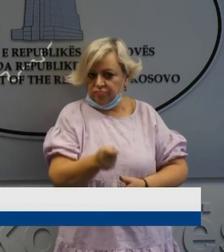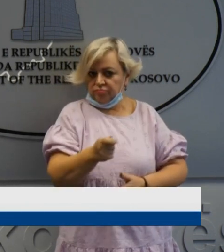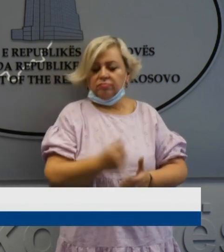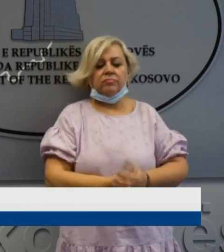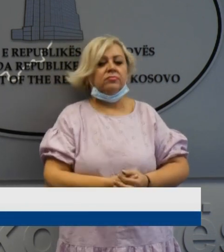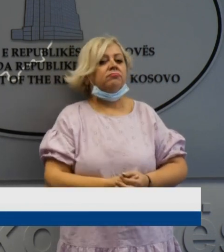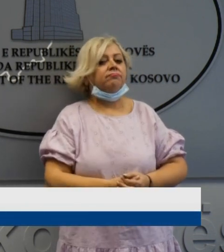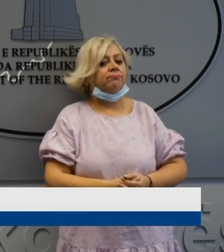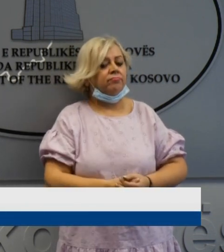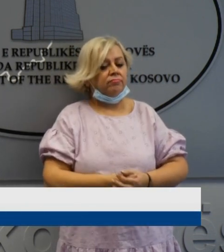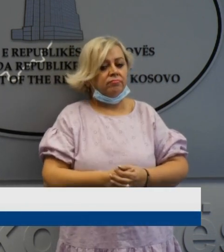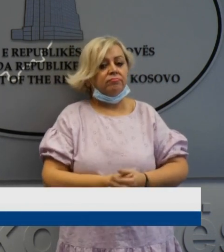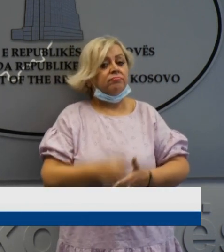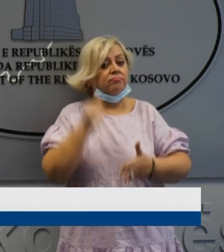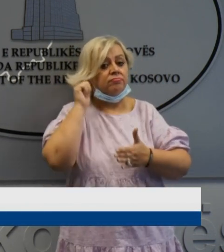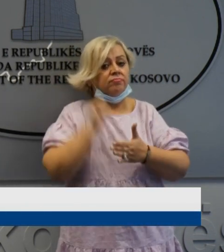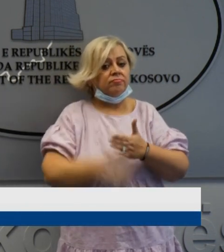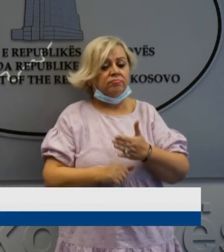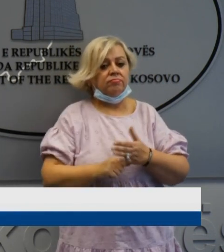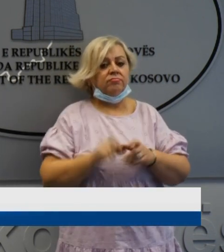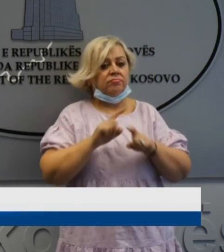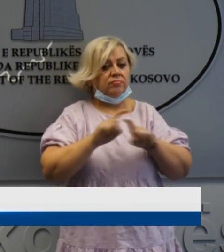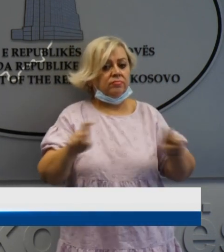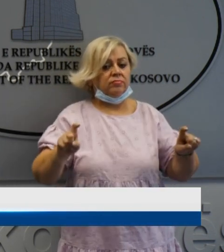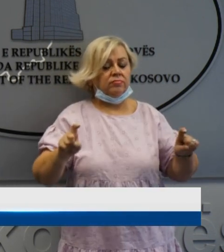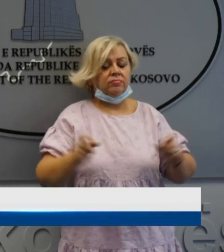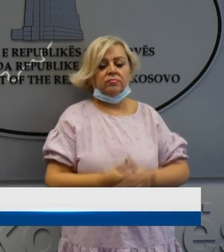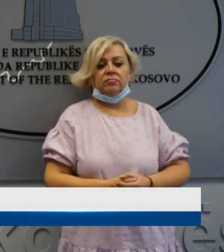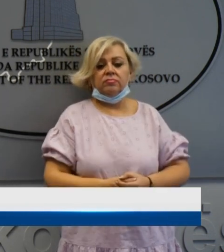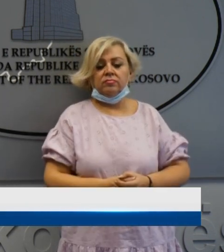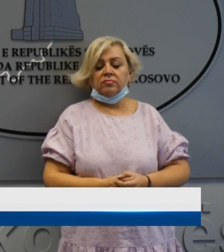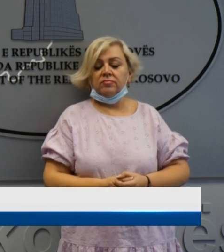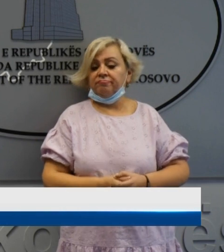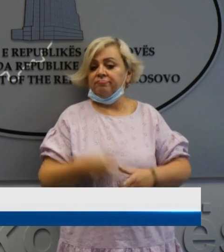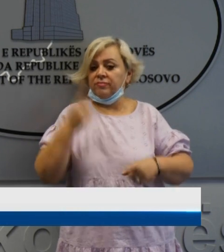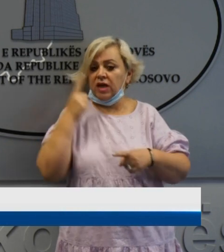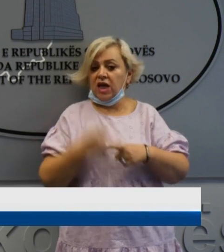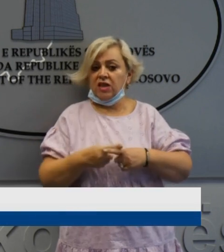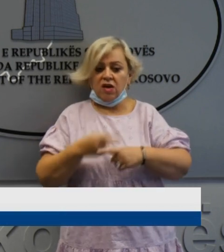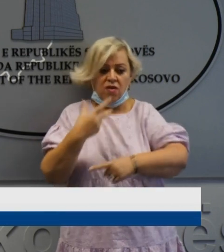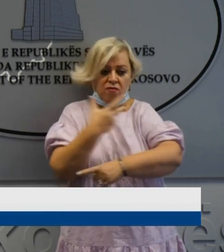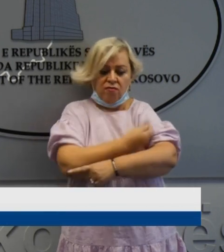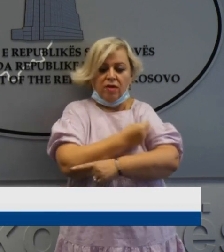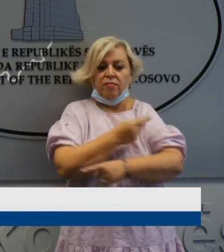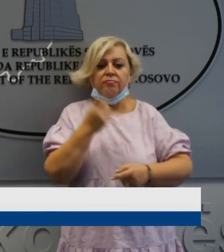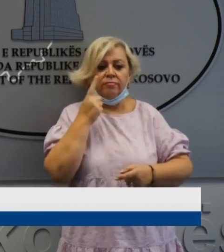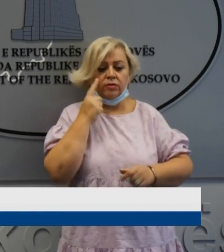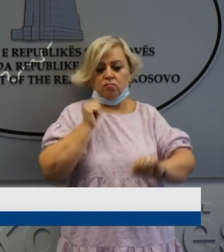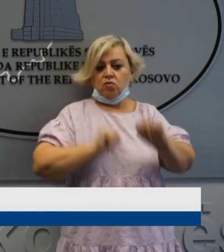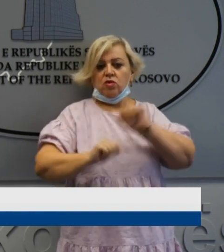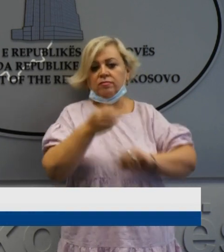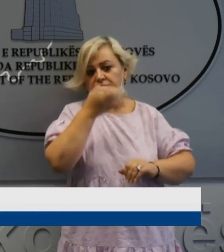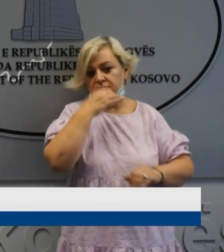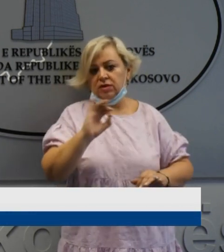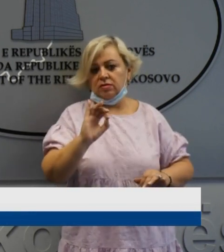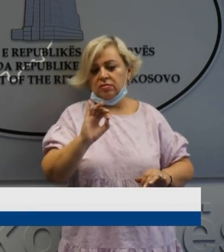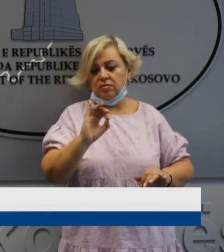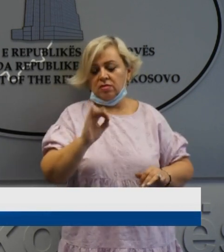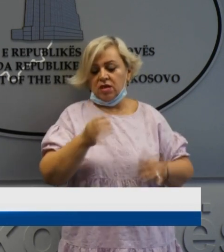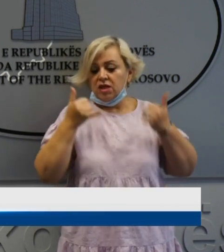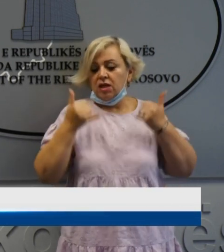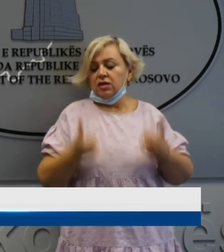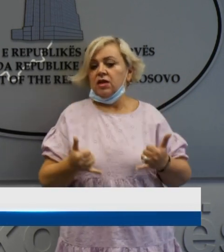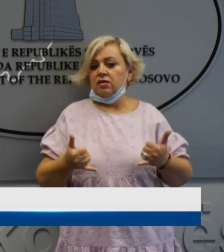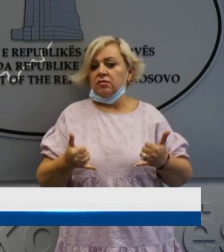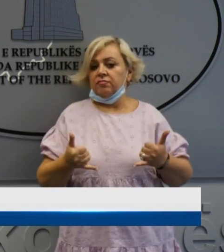në mënyrë që të ndalim hovin këtij varianti. Natyrisht se vaksina është provuar të jetë mbrojtja më e mirë. Deri